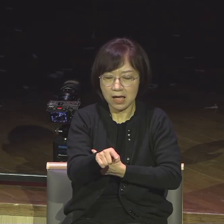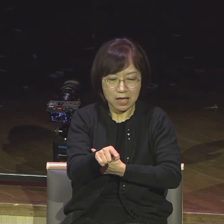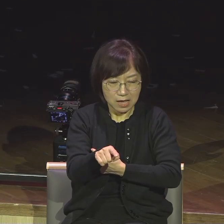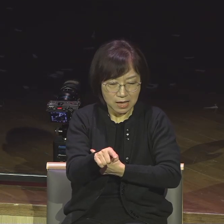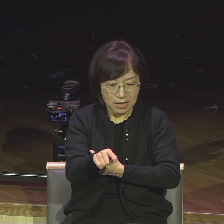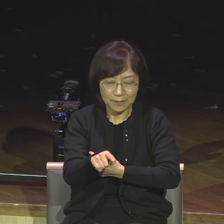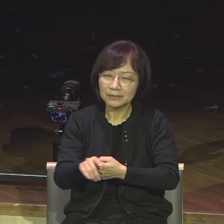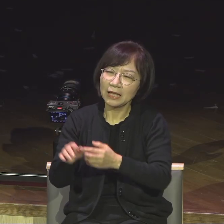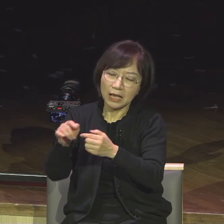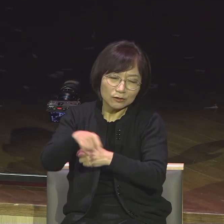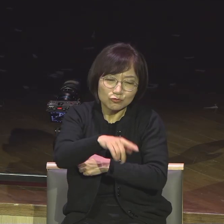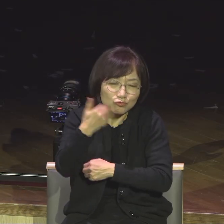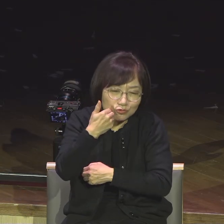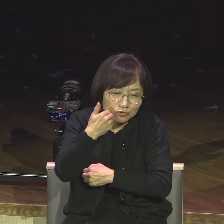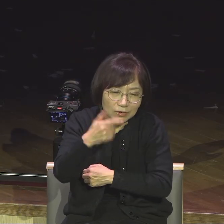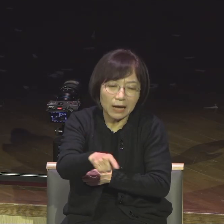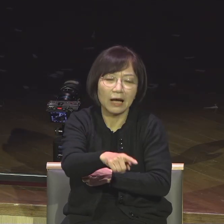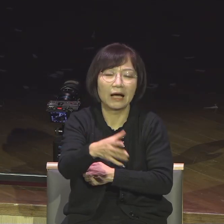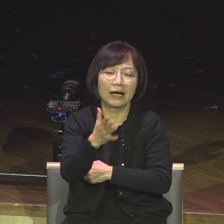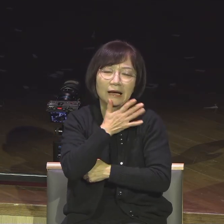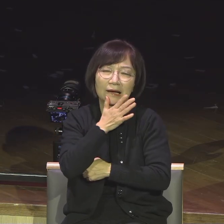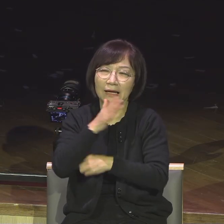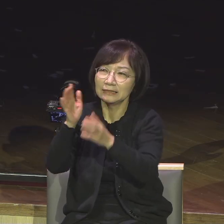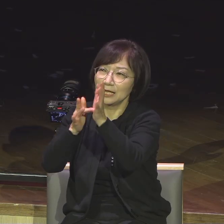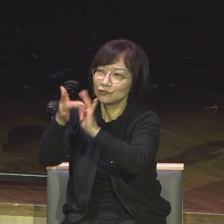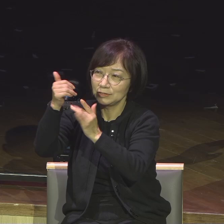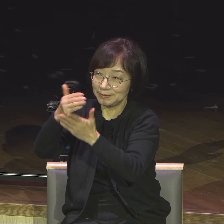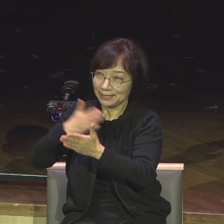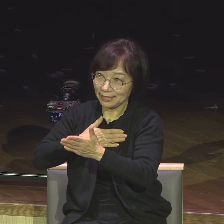예수님이 나에게 보내주신 선물이라는 것을 말이야.